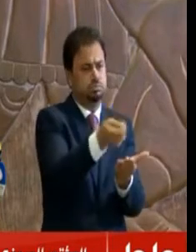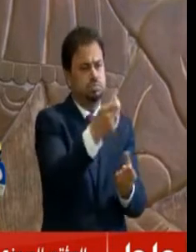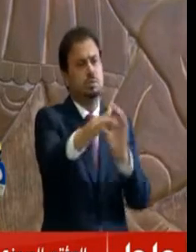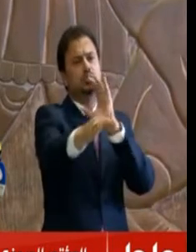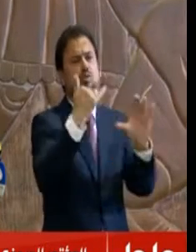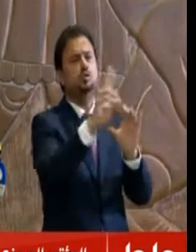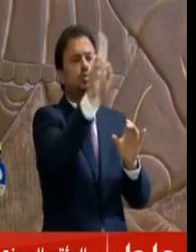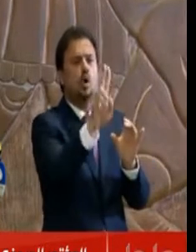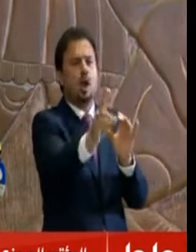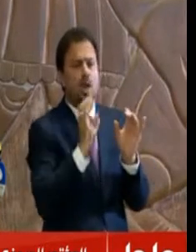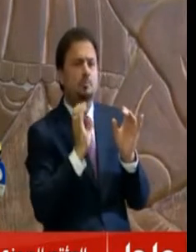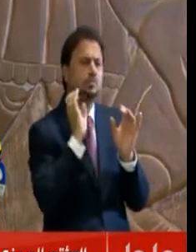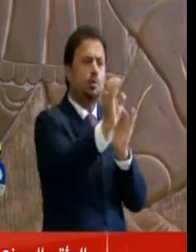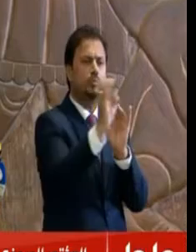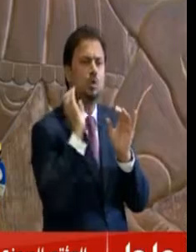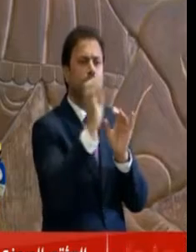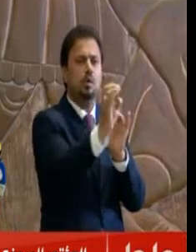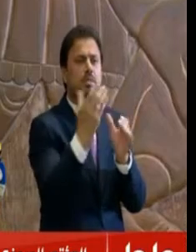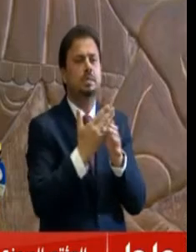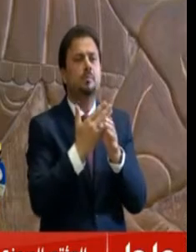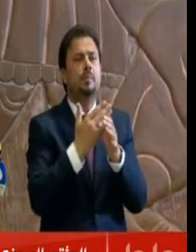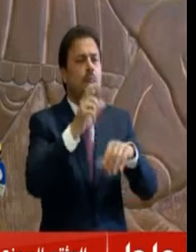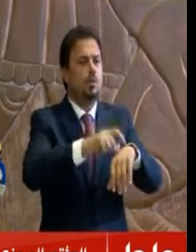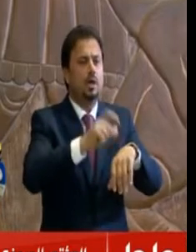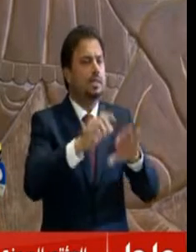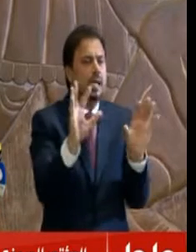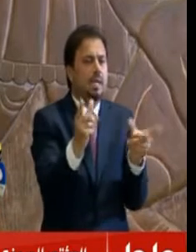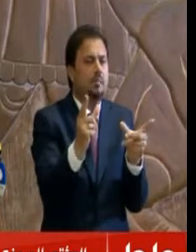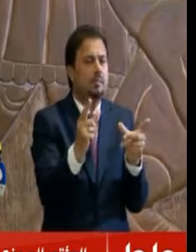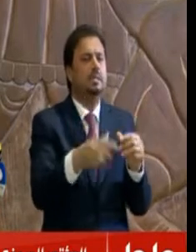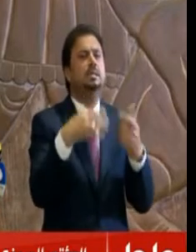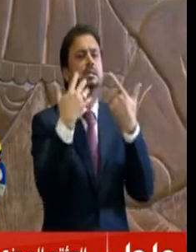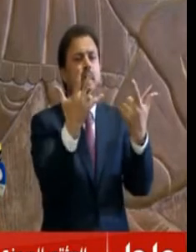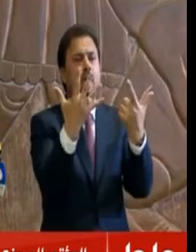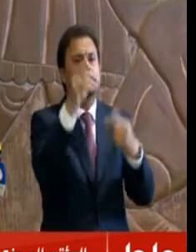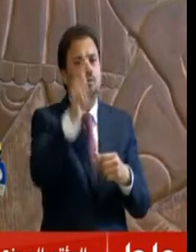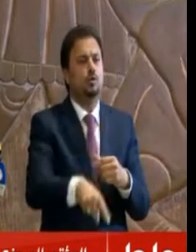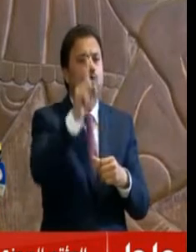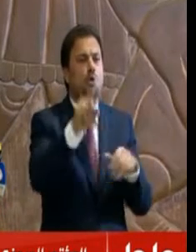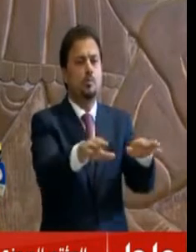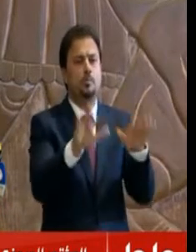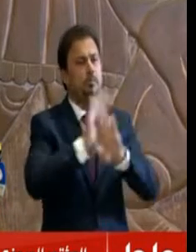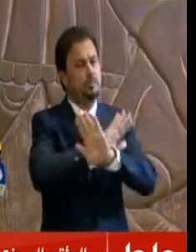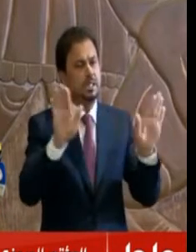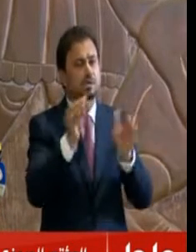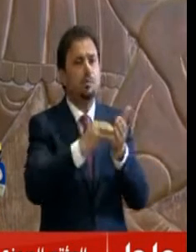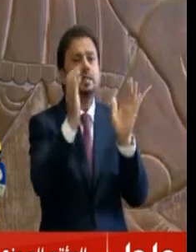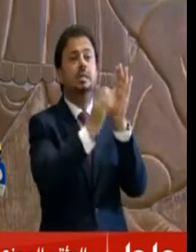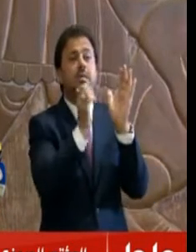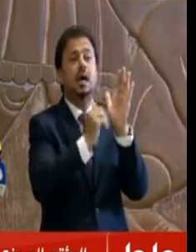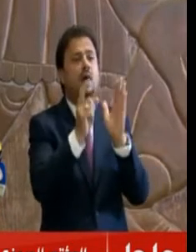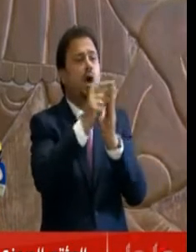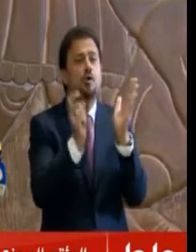الهيئة القضائية للانتخابات خلال مدة لا تزيد على 7 أيام عمل من تاريخ